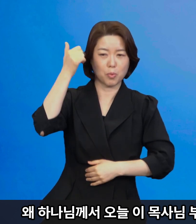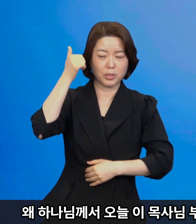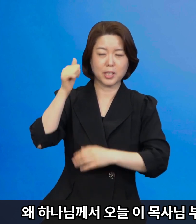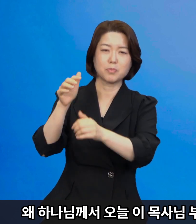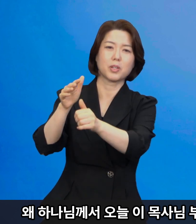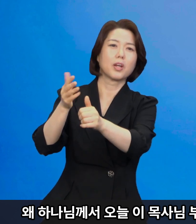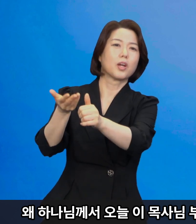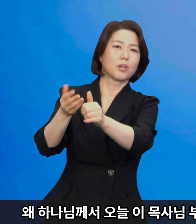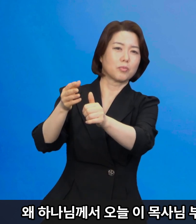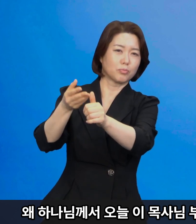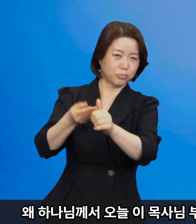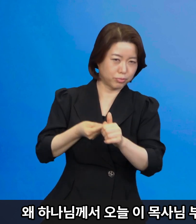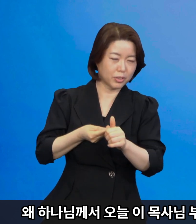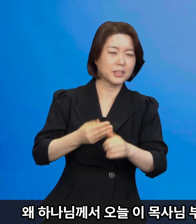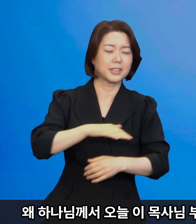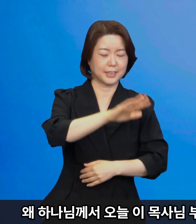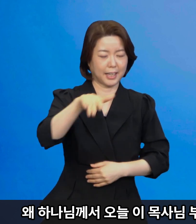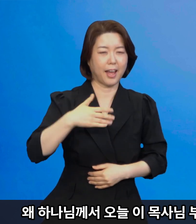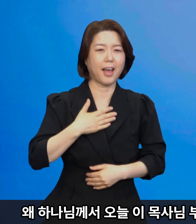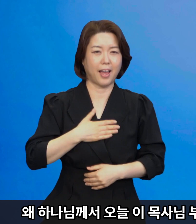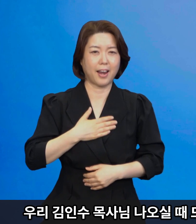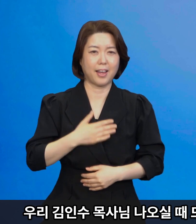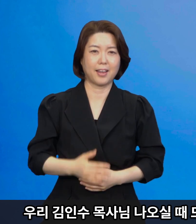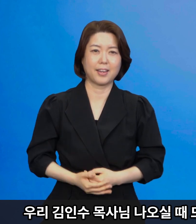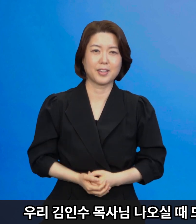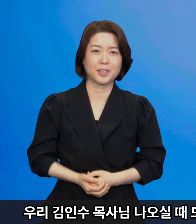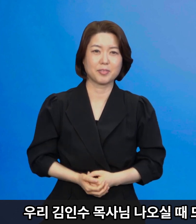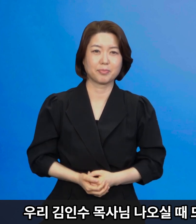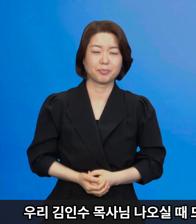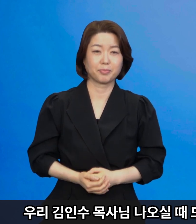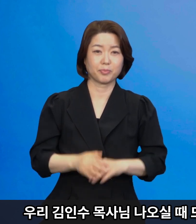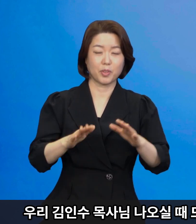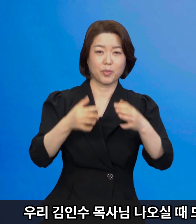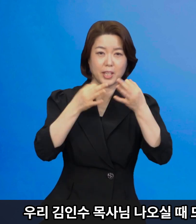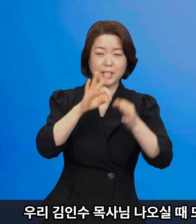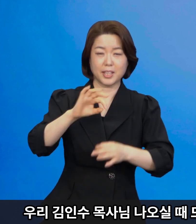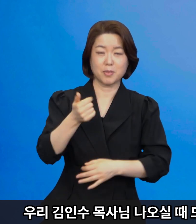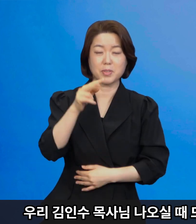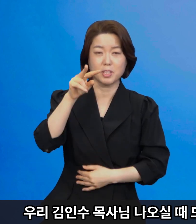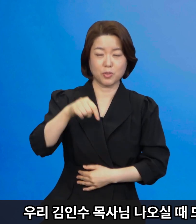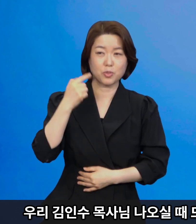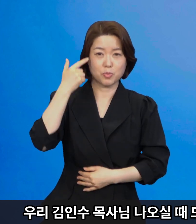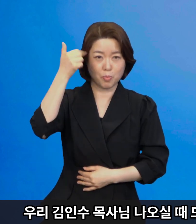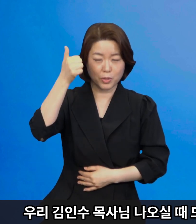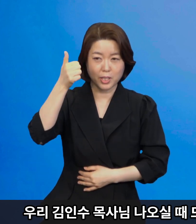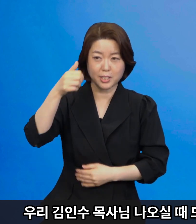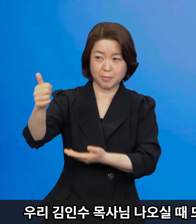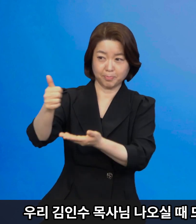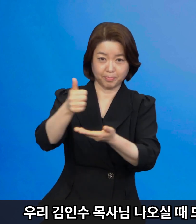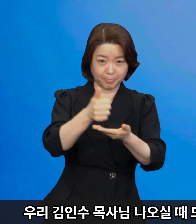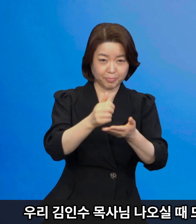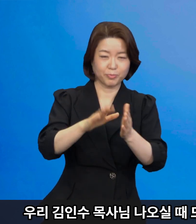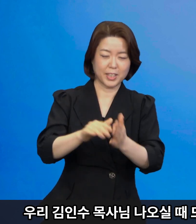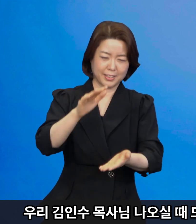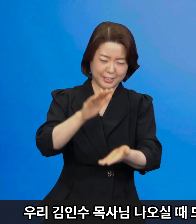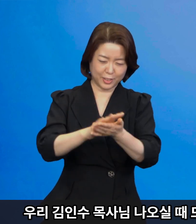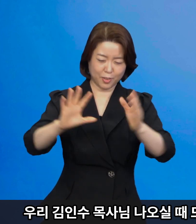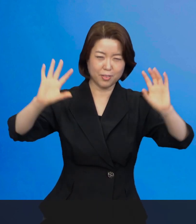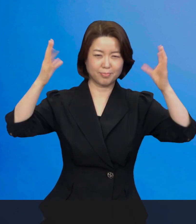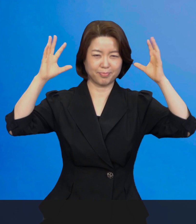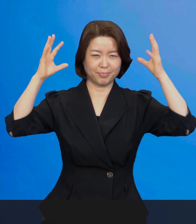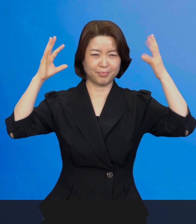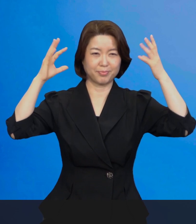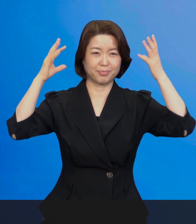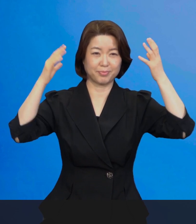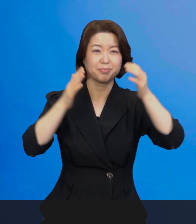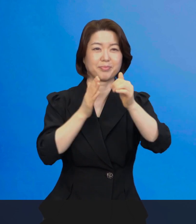부르셨는지를 아마 다 아시게 될 겁니다. 우리 김인수 목사님 나오실 때 우리 뜨거운 박수로 환영해 주시기 바랍니다.